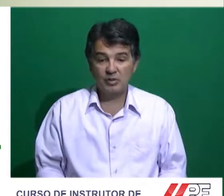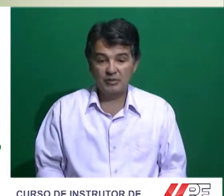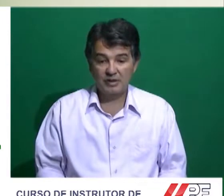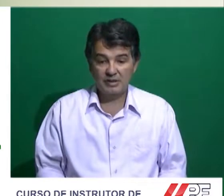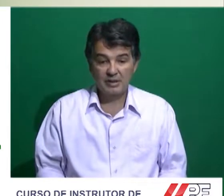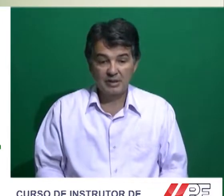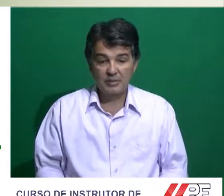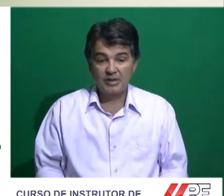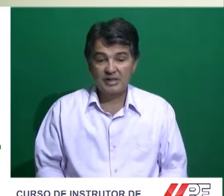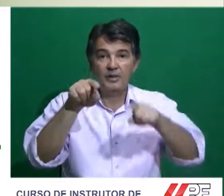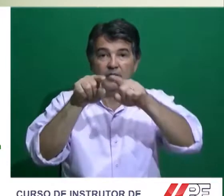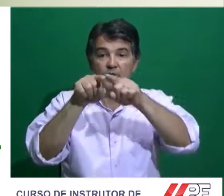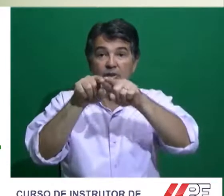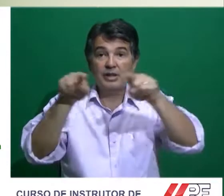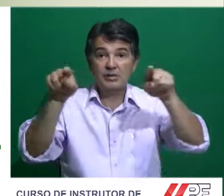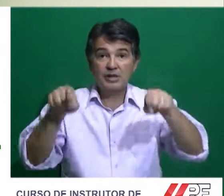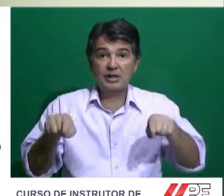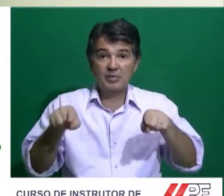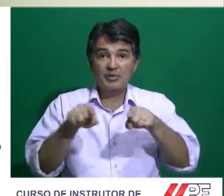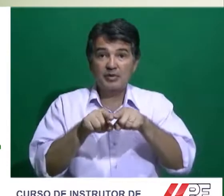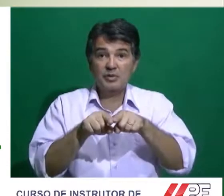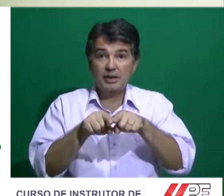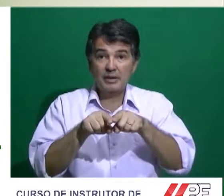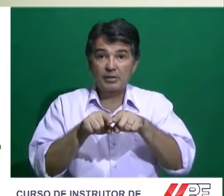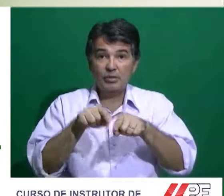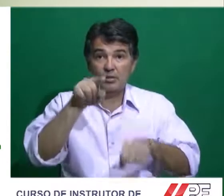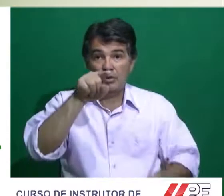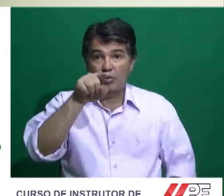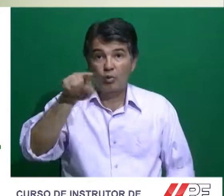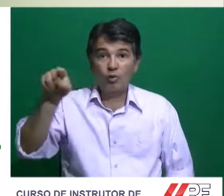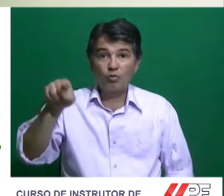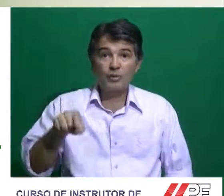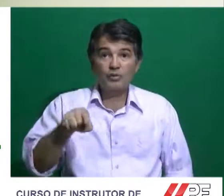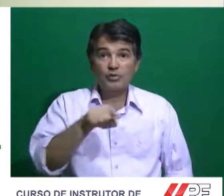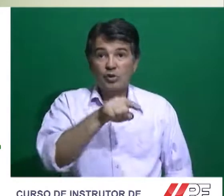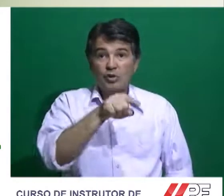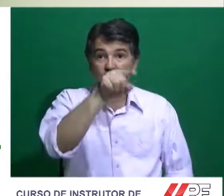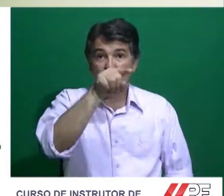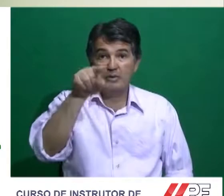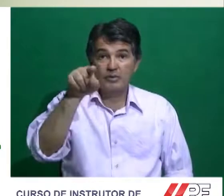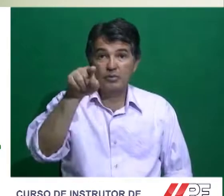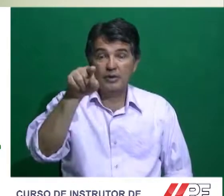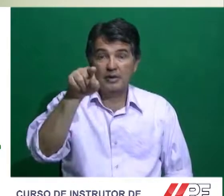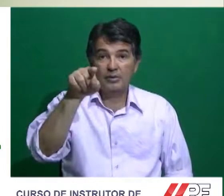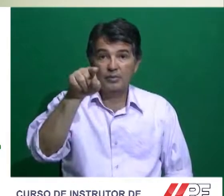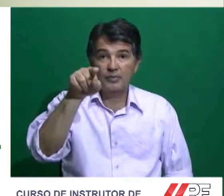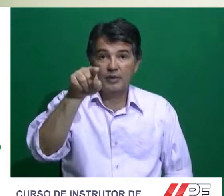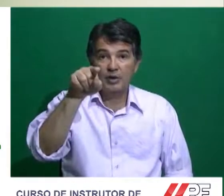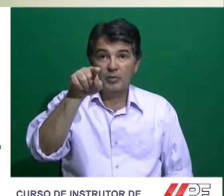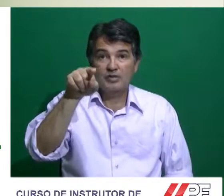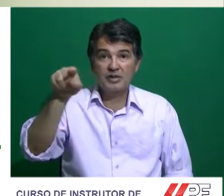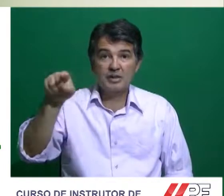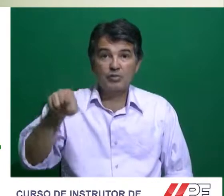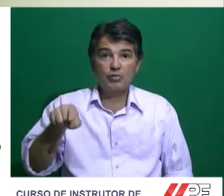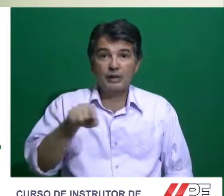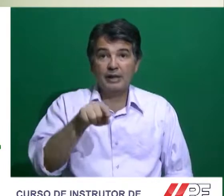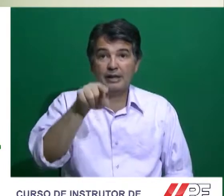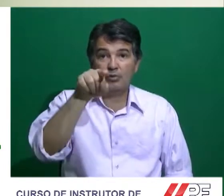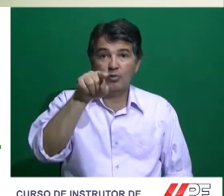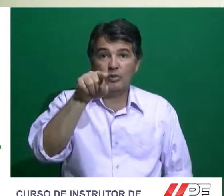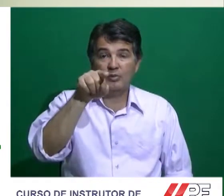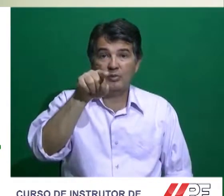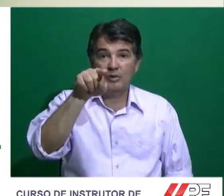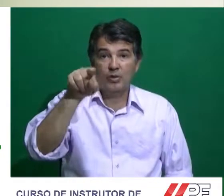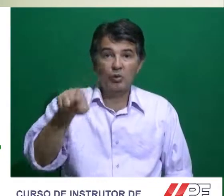condições de superfície. Por exemplo, eu utilizo isto aqui para fazer um retângulo ou com uma mão só no retângulo. Eu posso fazer o